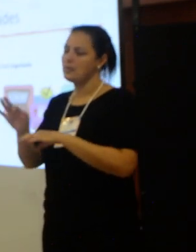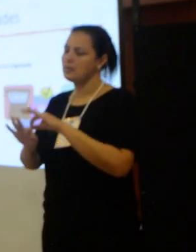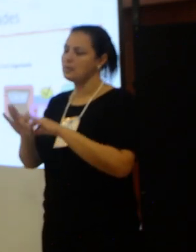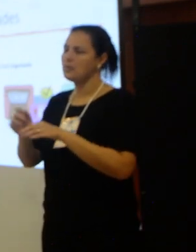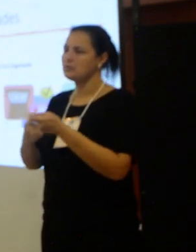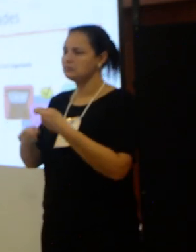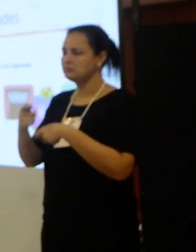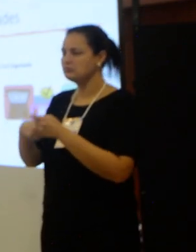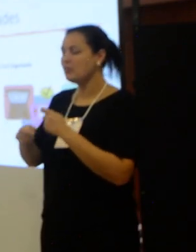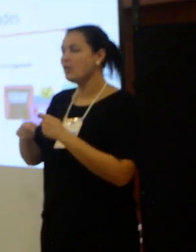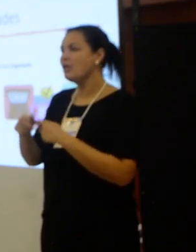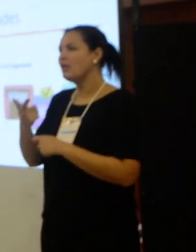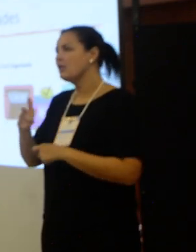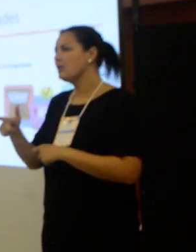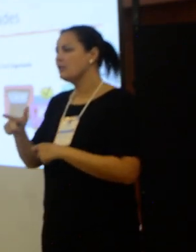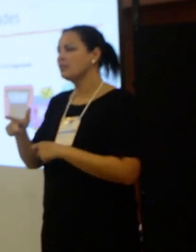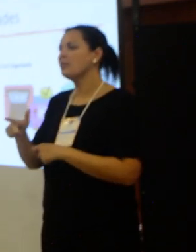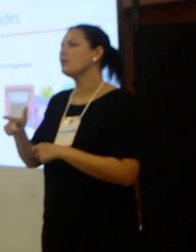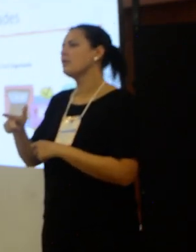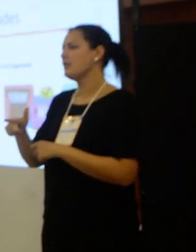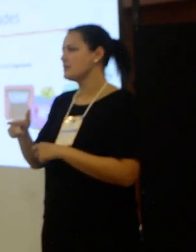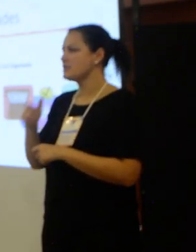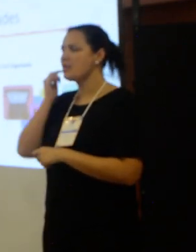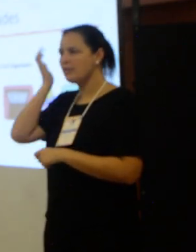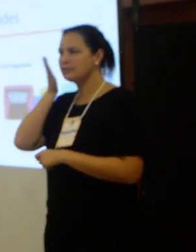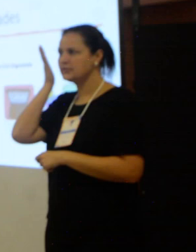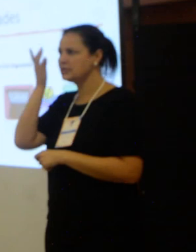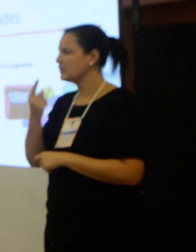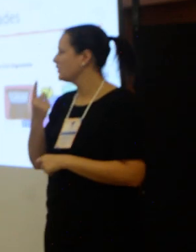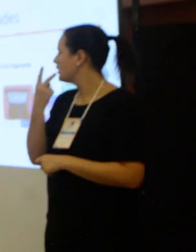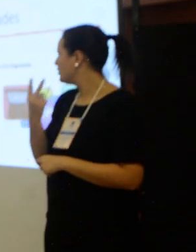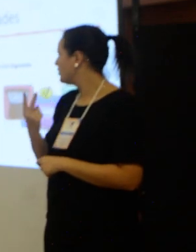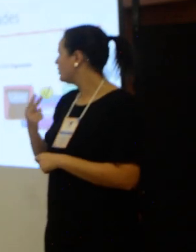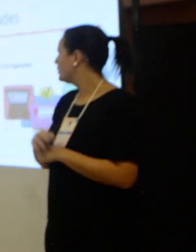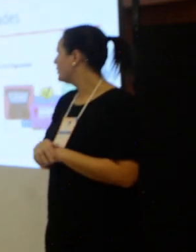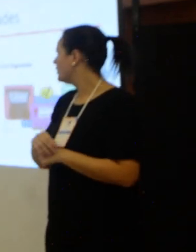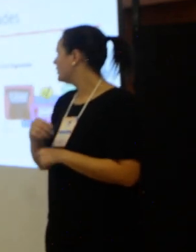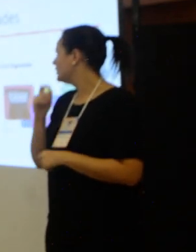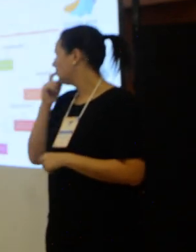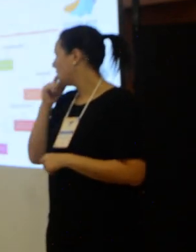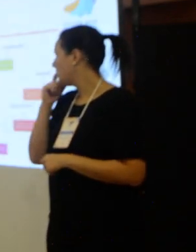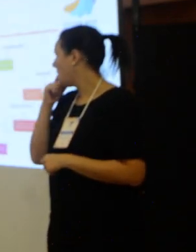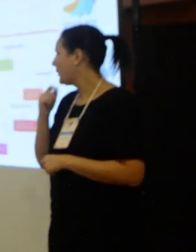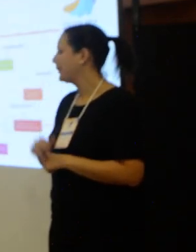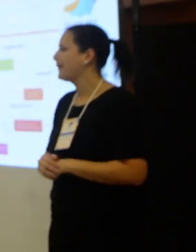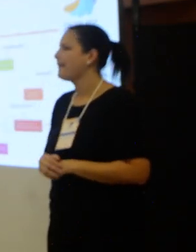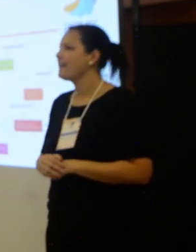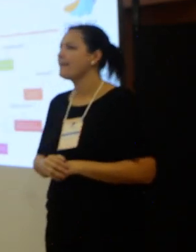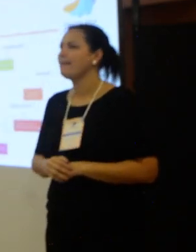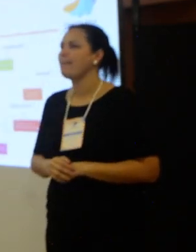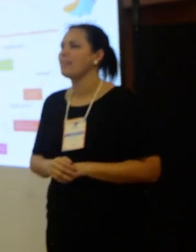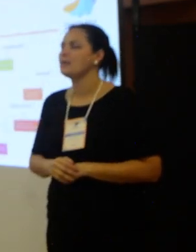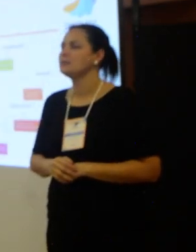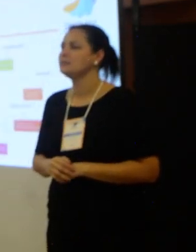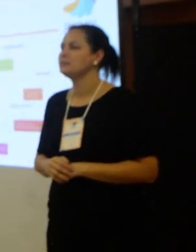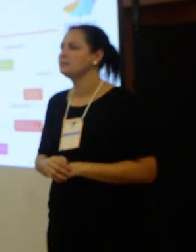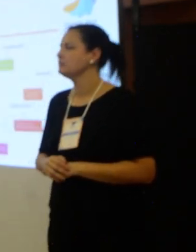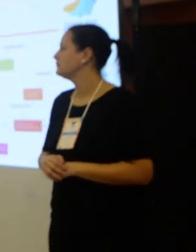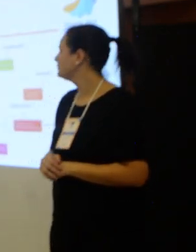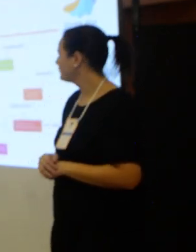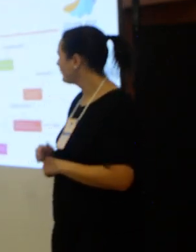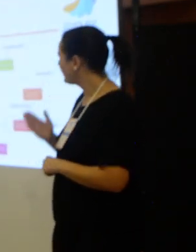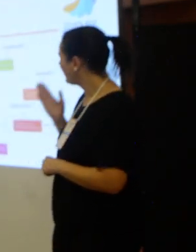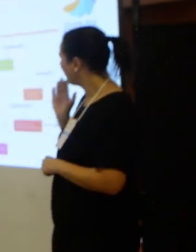gestão, depois da oficina 2, e a audiência pública, então, para respaldar todo esse processo. Aqui